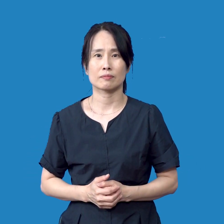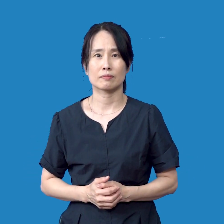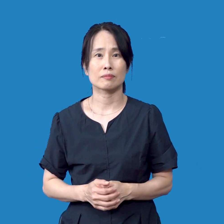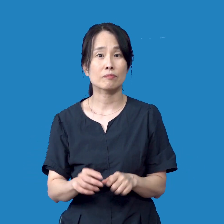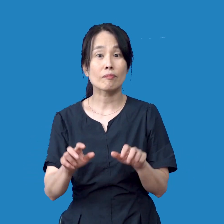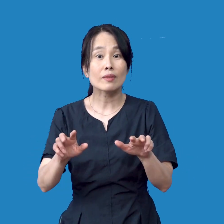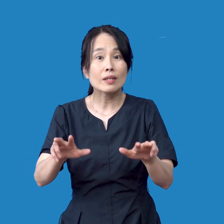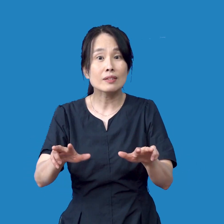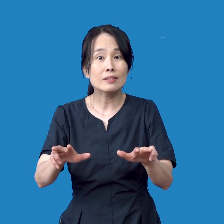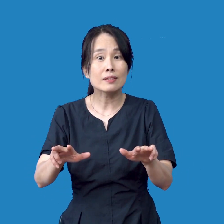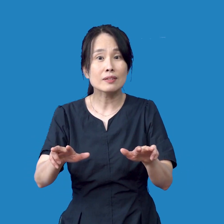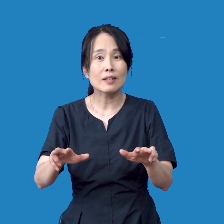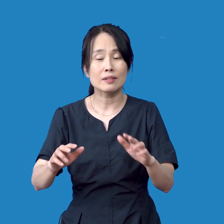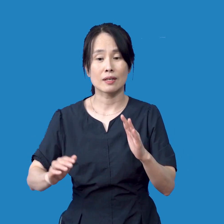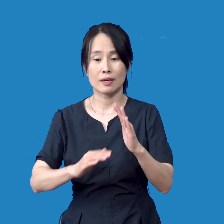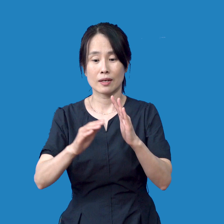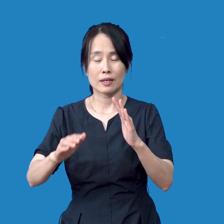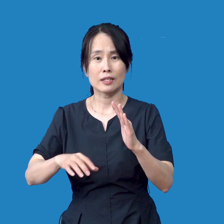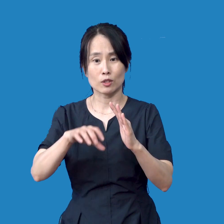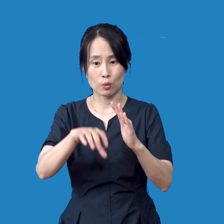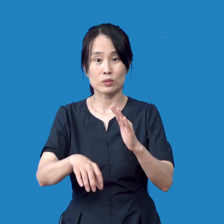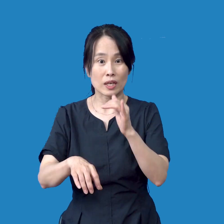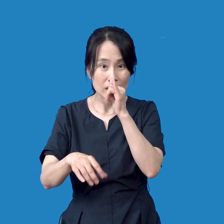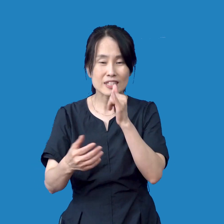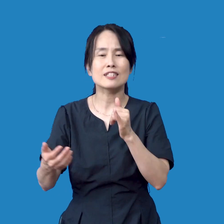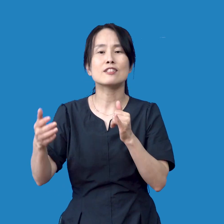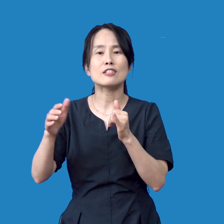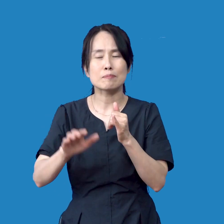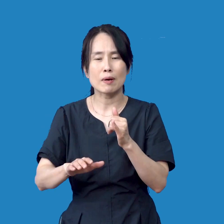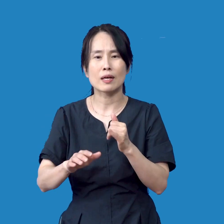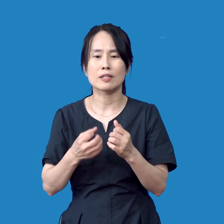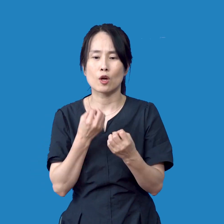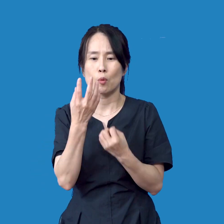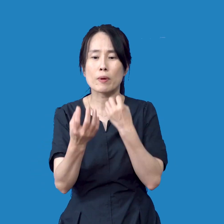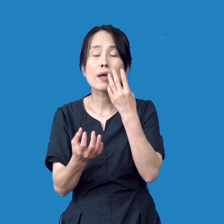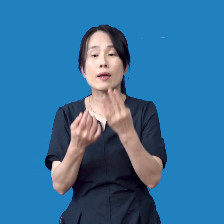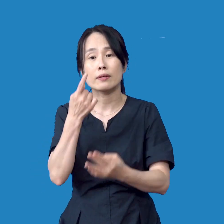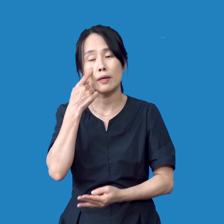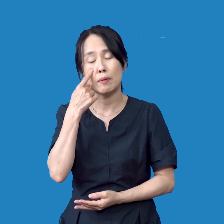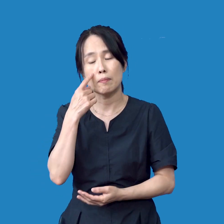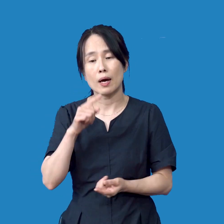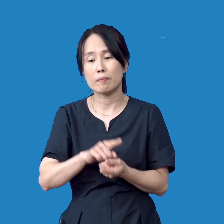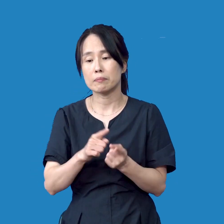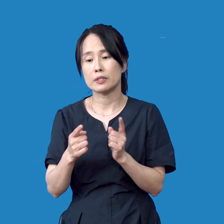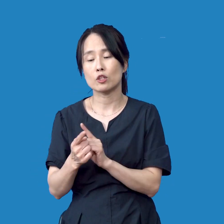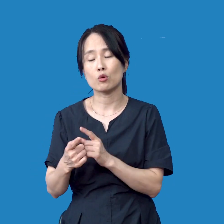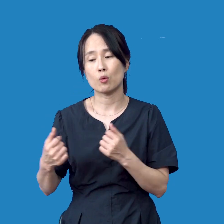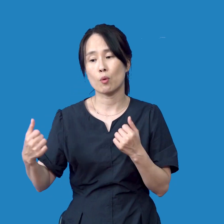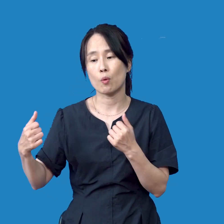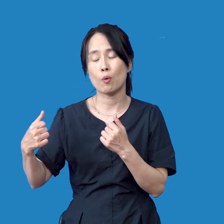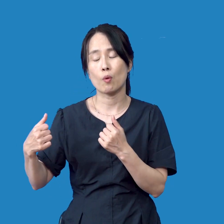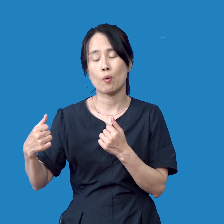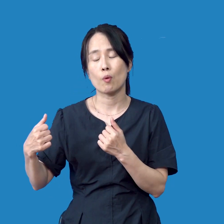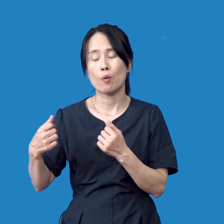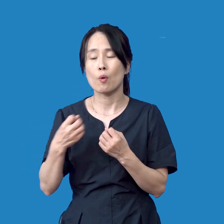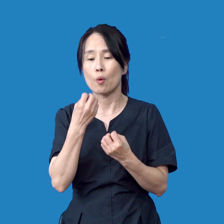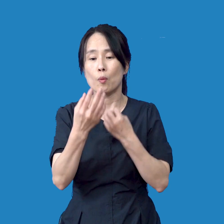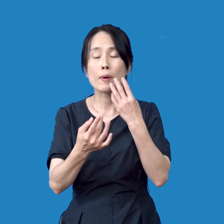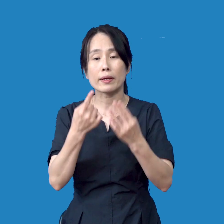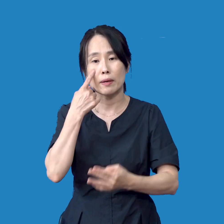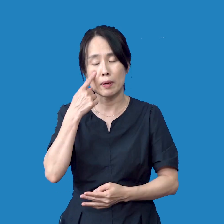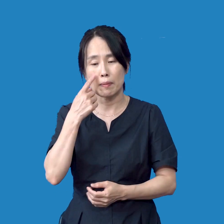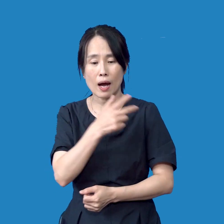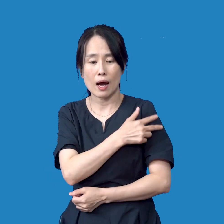이 시간 가정에 계시지만 한번 고백을 하겠습니다. 옆에 있는 분들에게 집사님